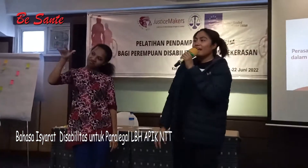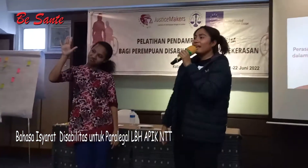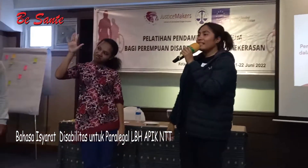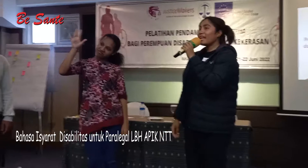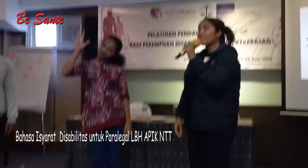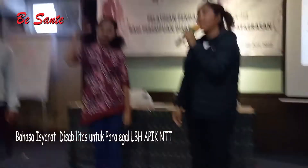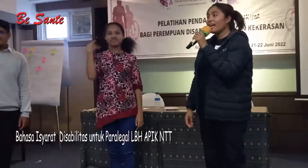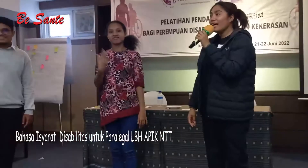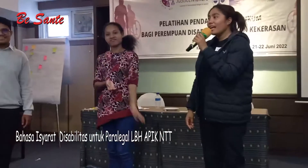datang,